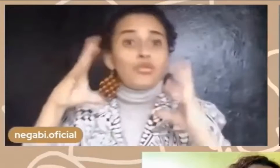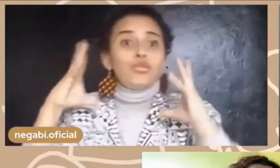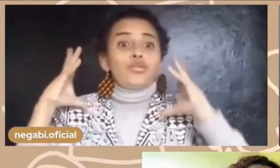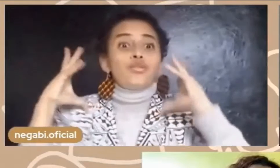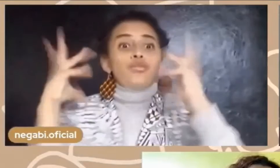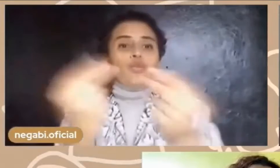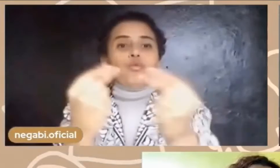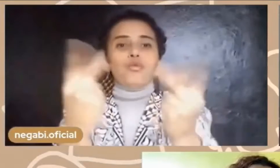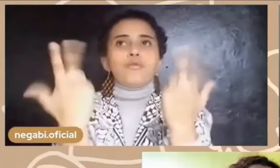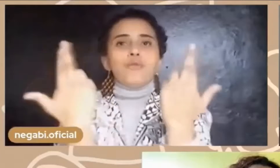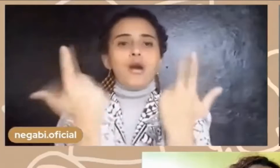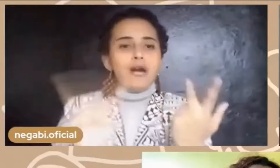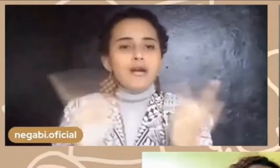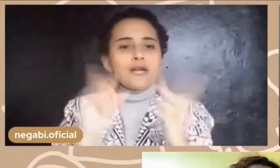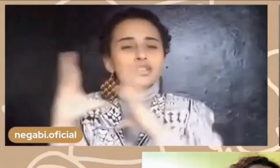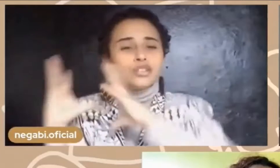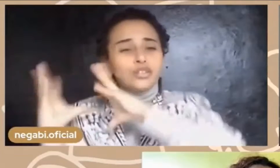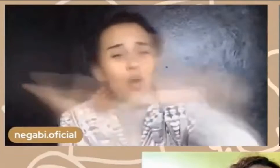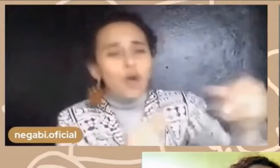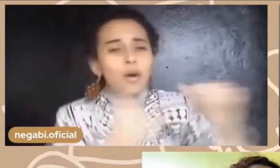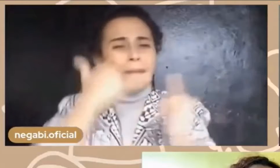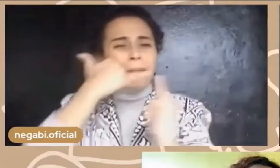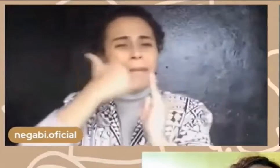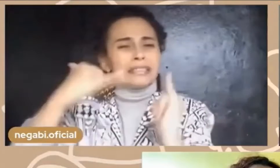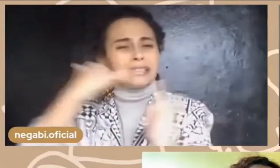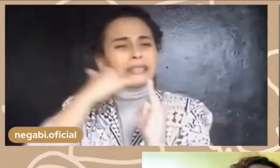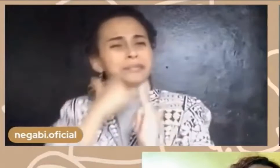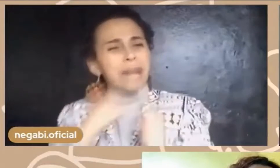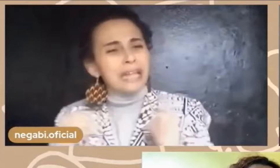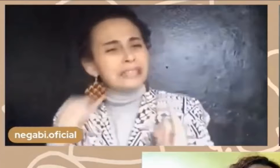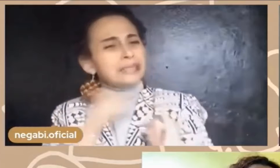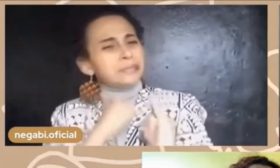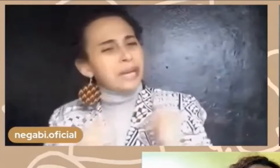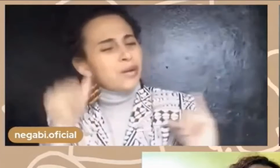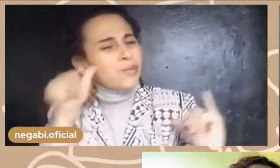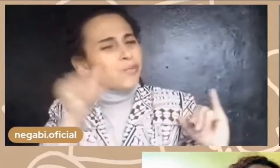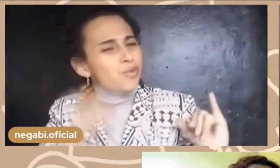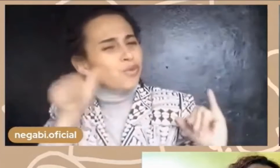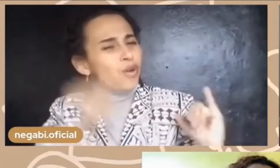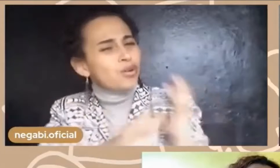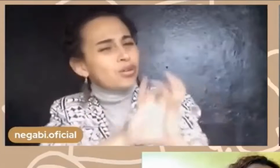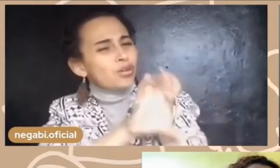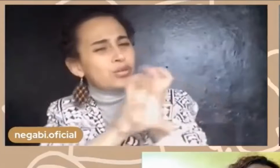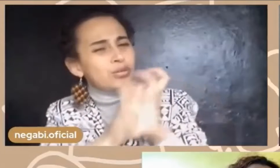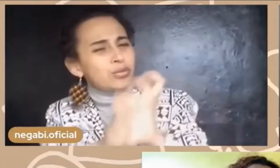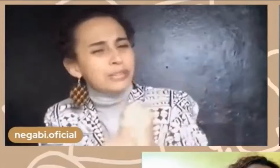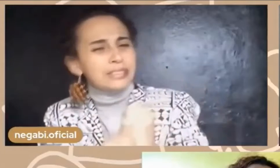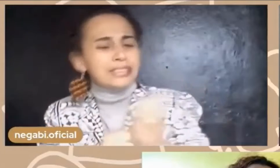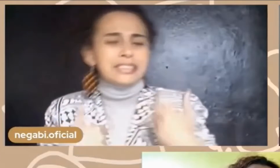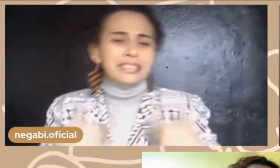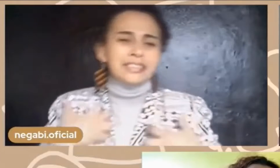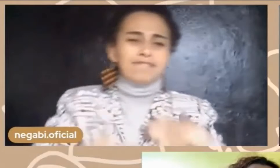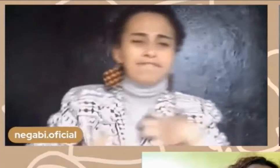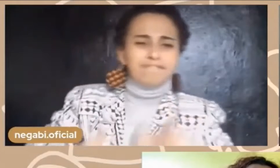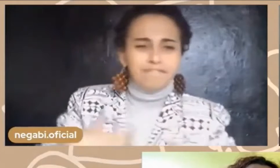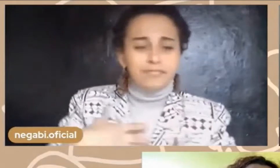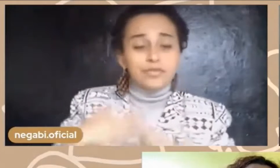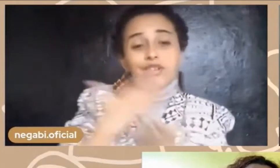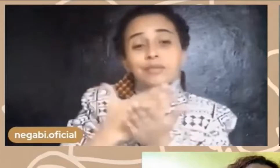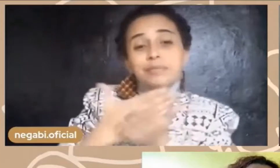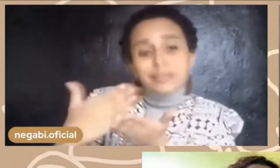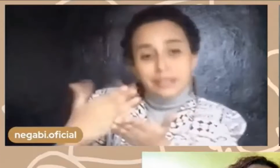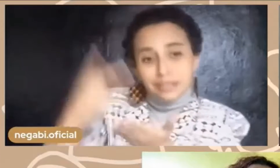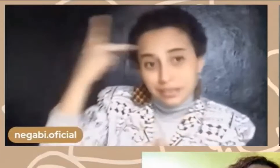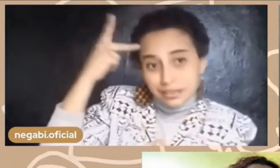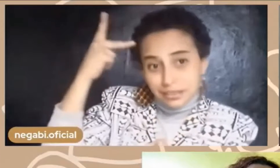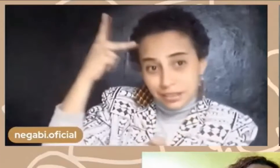sofriam experiências similares às minhas, violências similares às minhas, né? Muito parecidas,